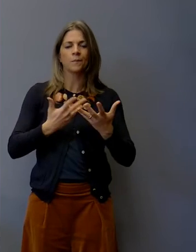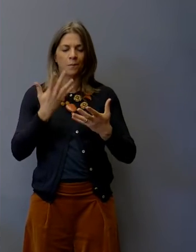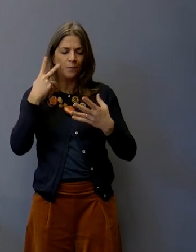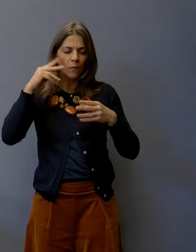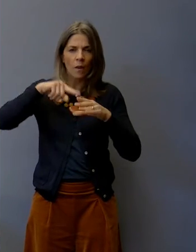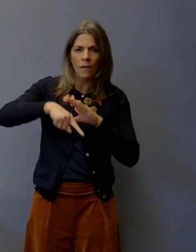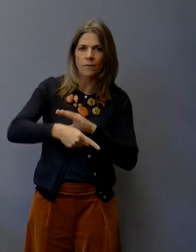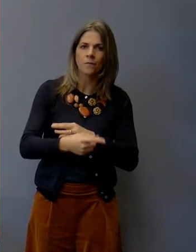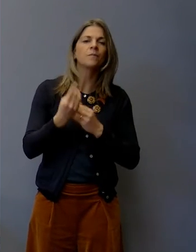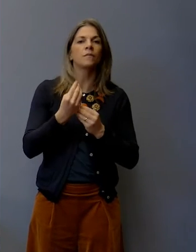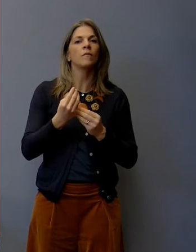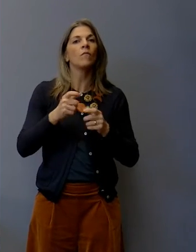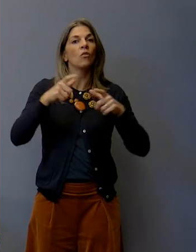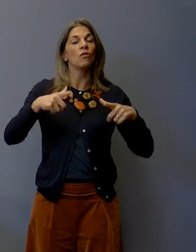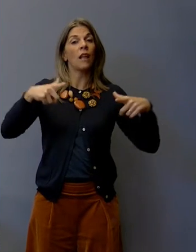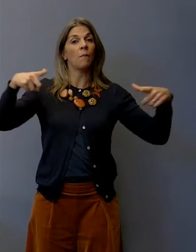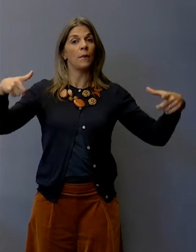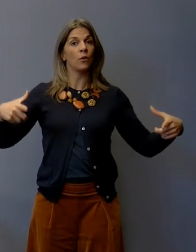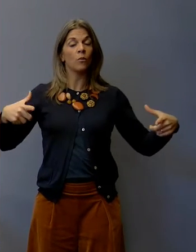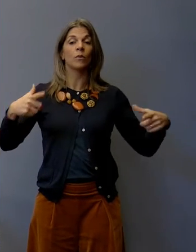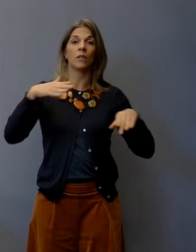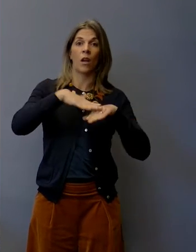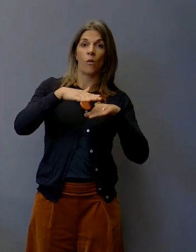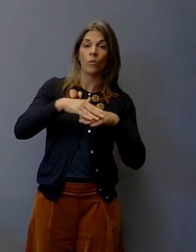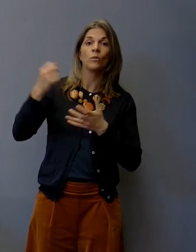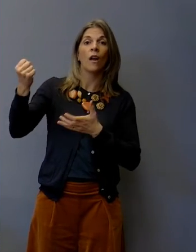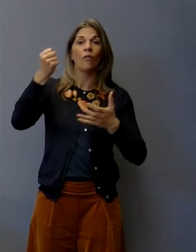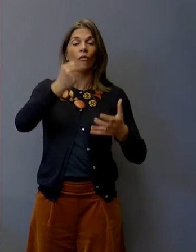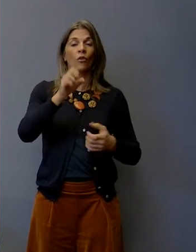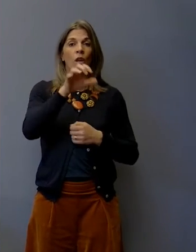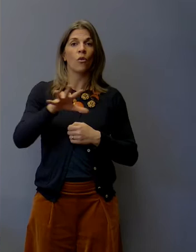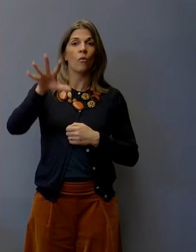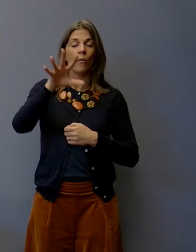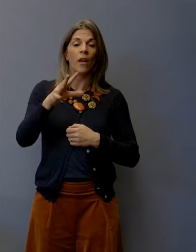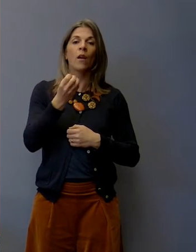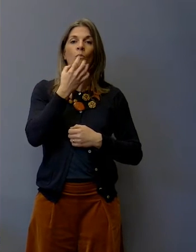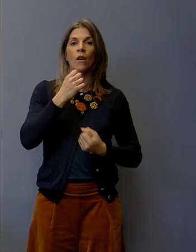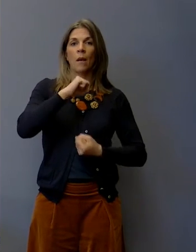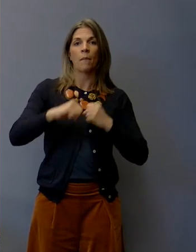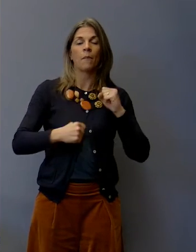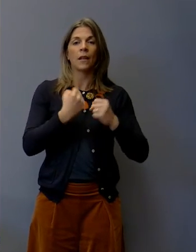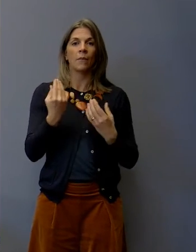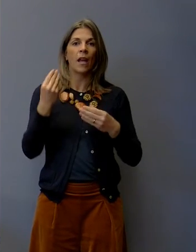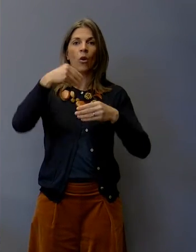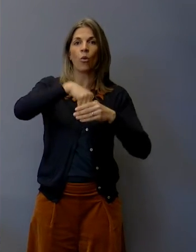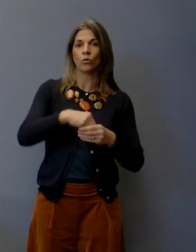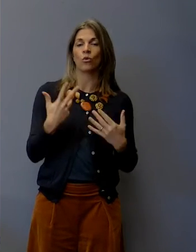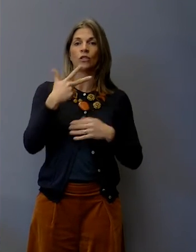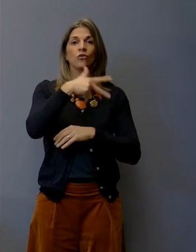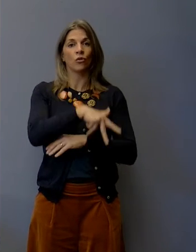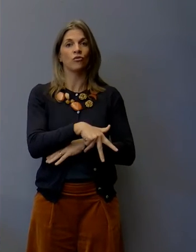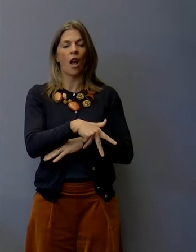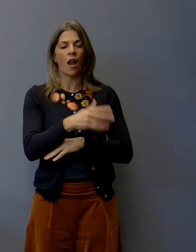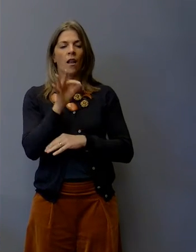delle città metropolitane con i fondi europei con buone pratiche di inclusione di innovazione sociale di mirino ad affinare le